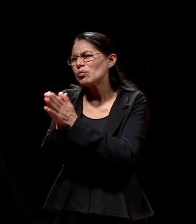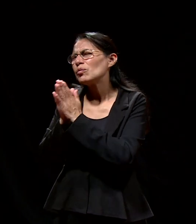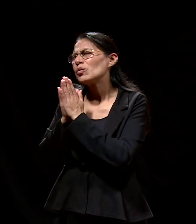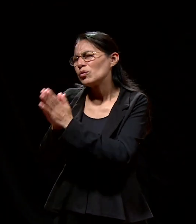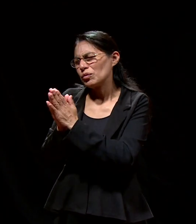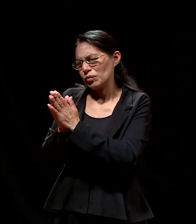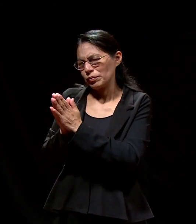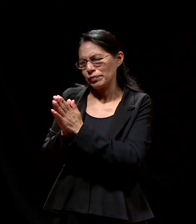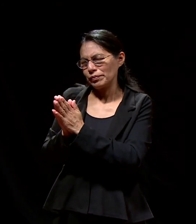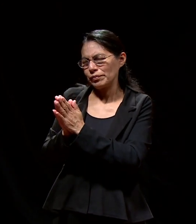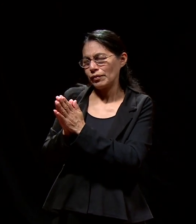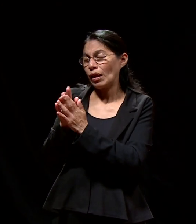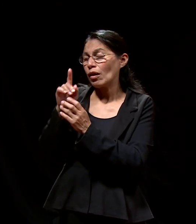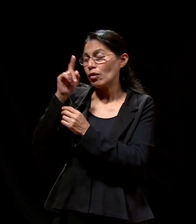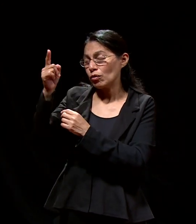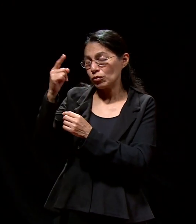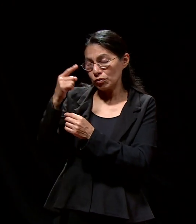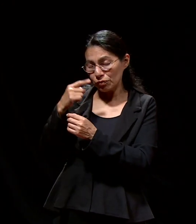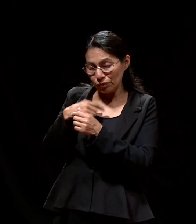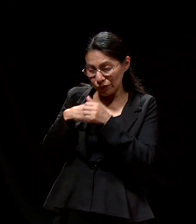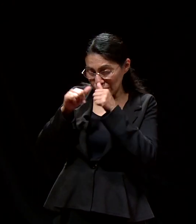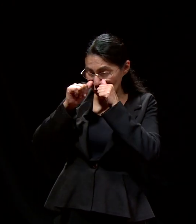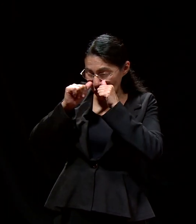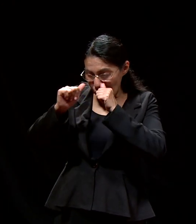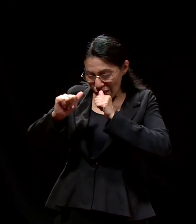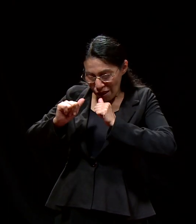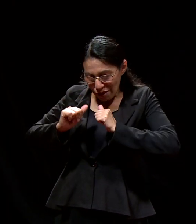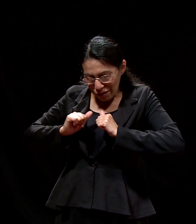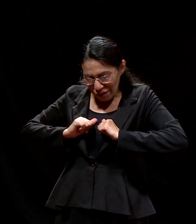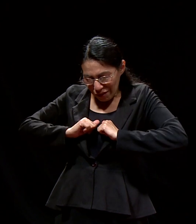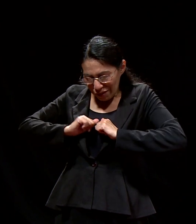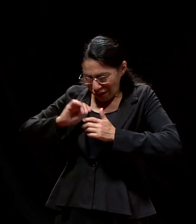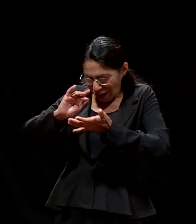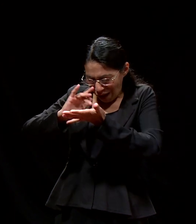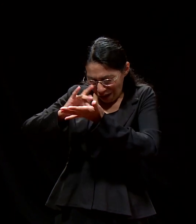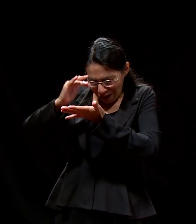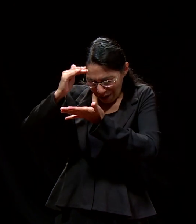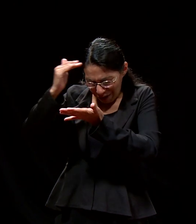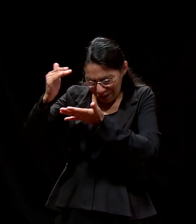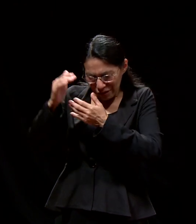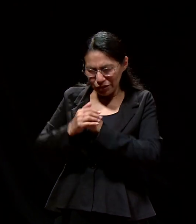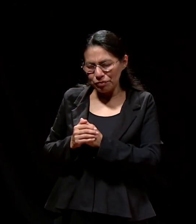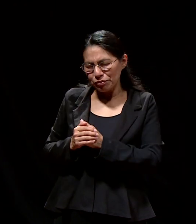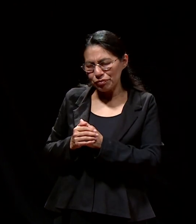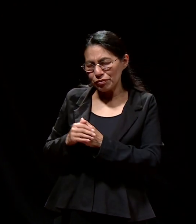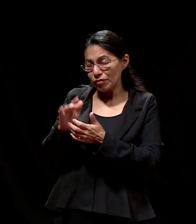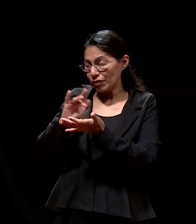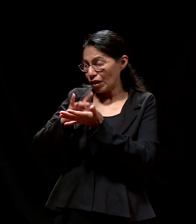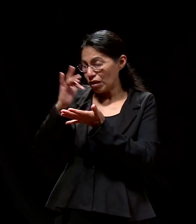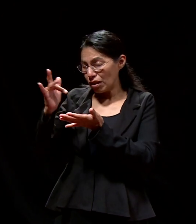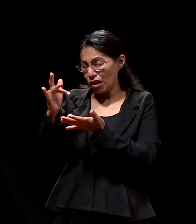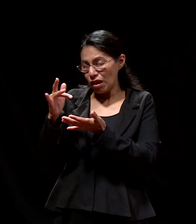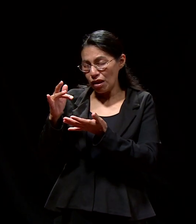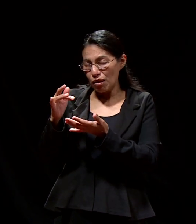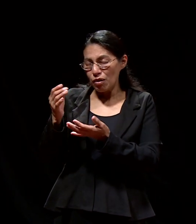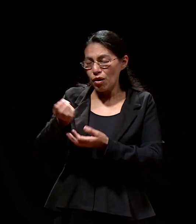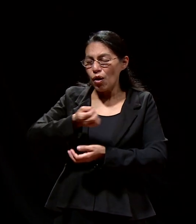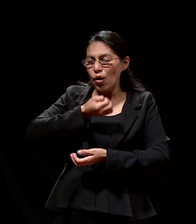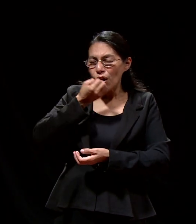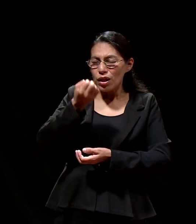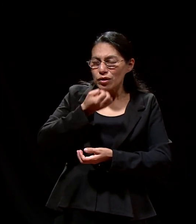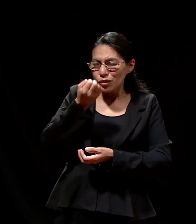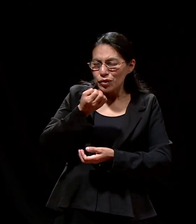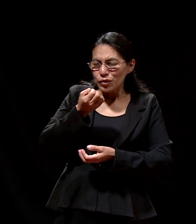* también escucharnos y dejar este valioso vehículo que es la oración